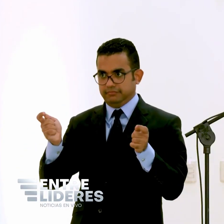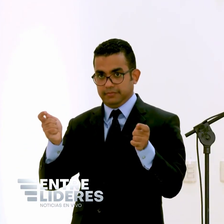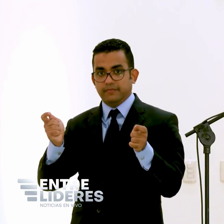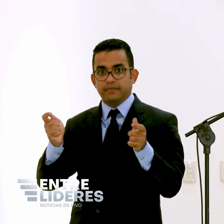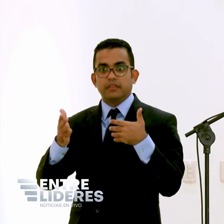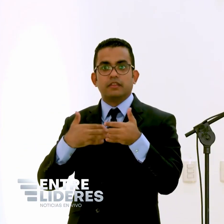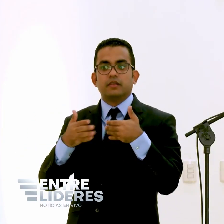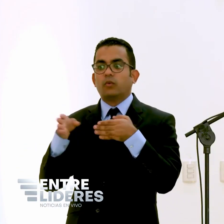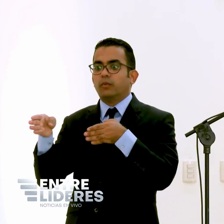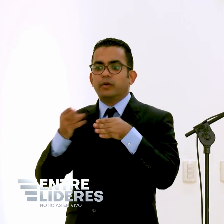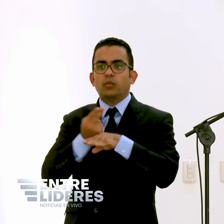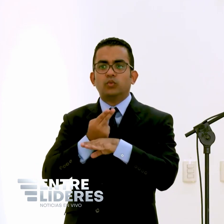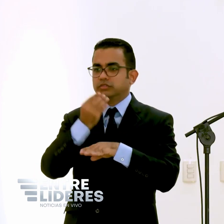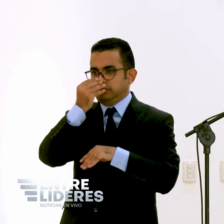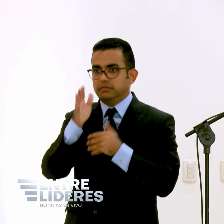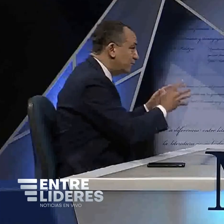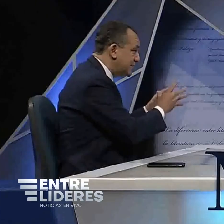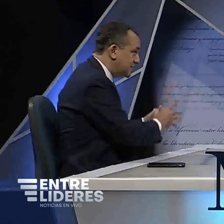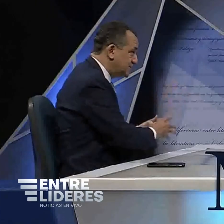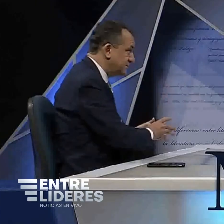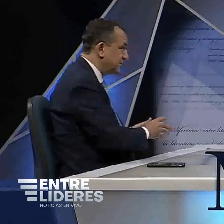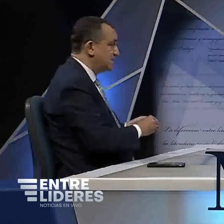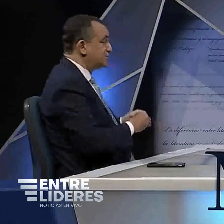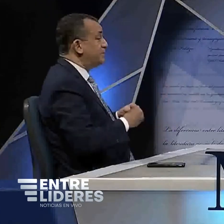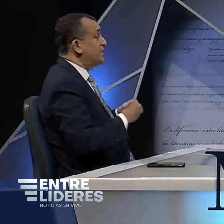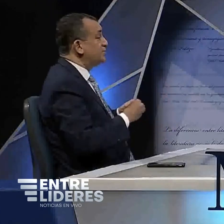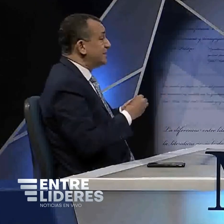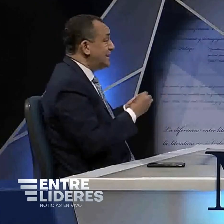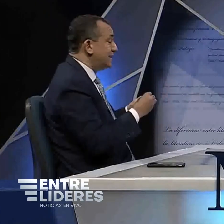del Estado civil y la del régimen electoral. Jaques habló en el